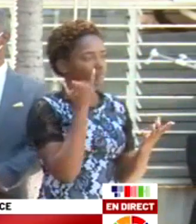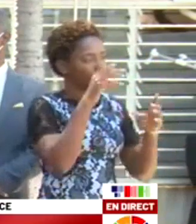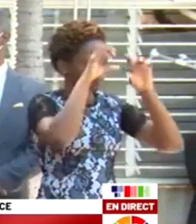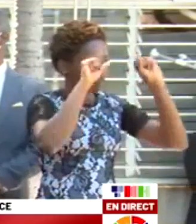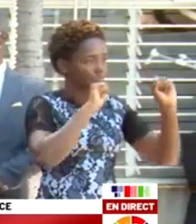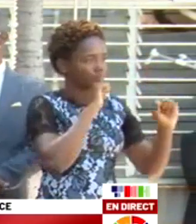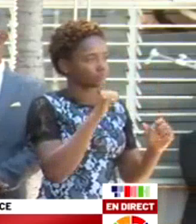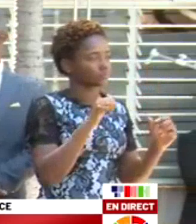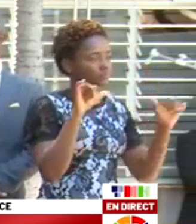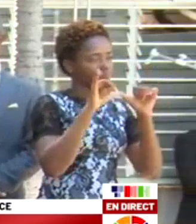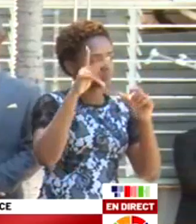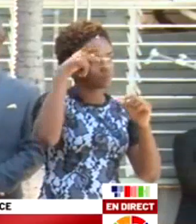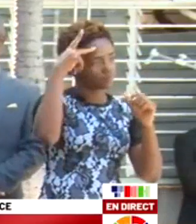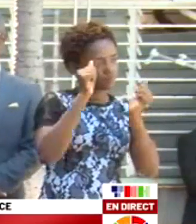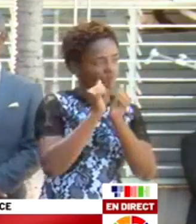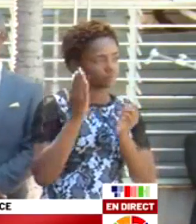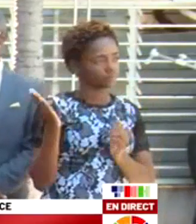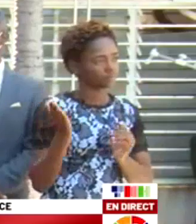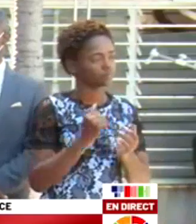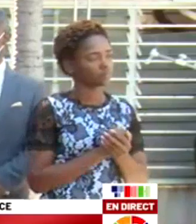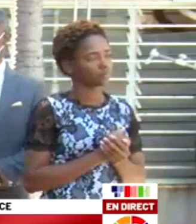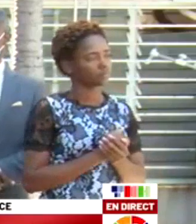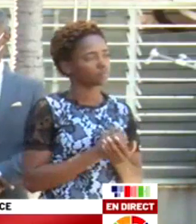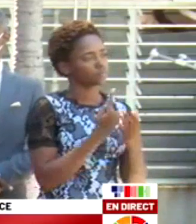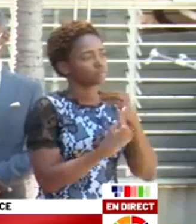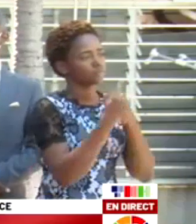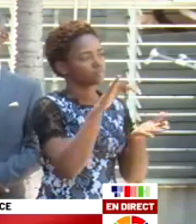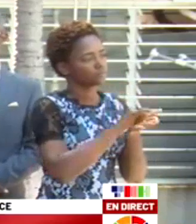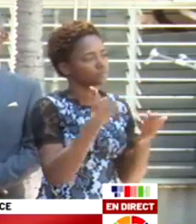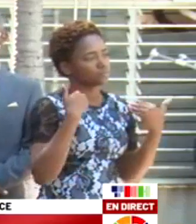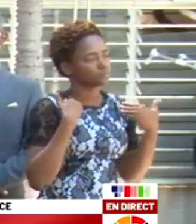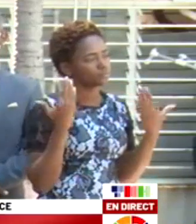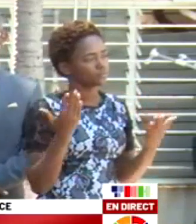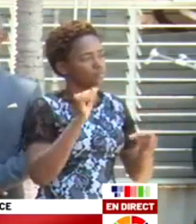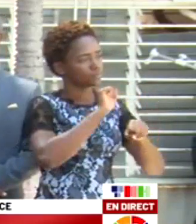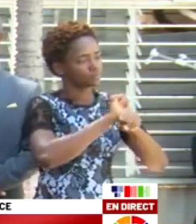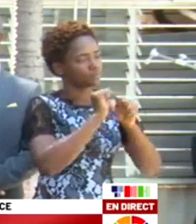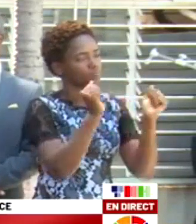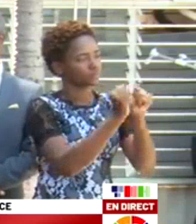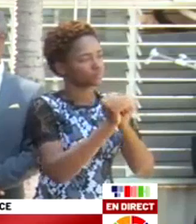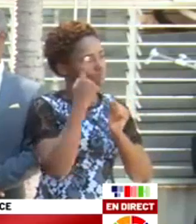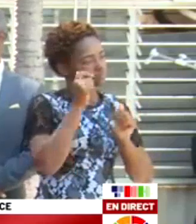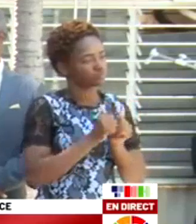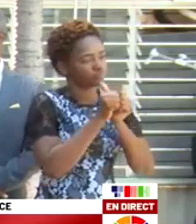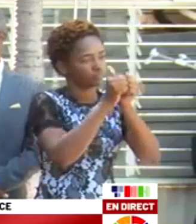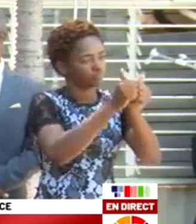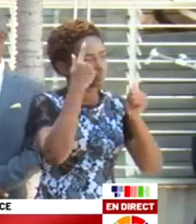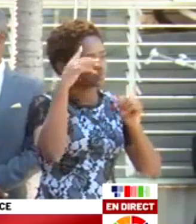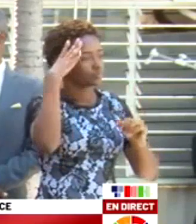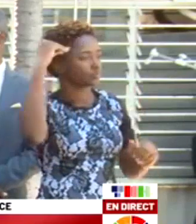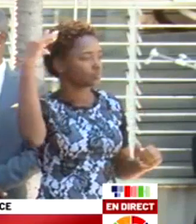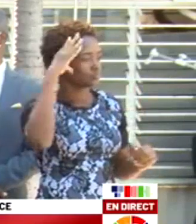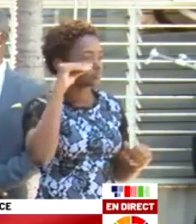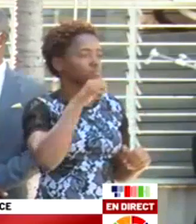sorti dans le même bloc politique avec nous, seul ça m'a bien, c'est travailler avec lui. Pour accompagner, pour expérience